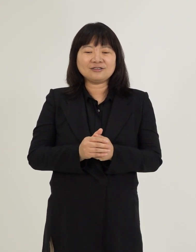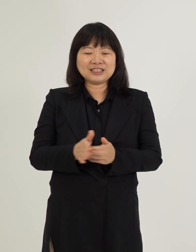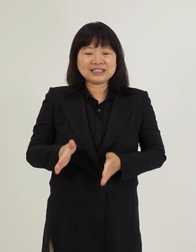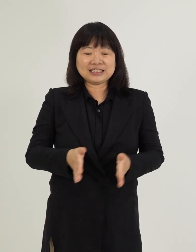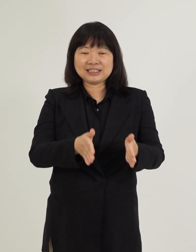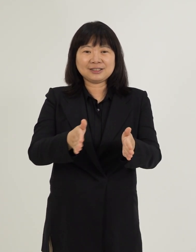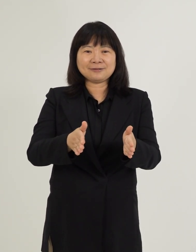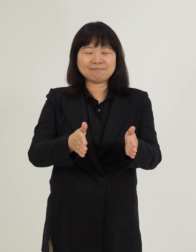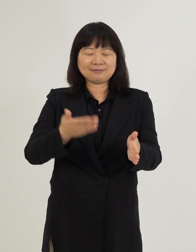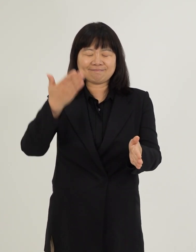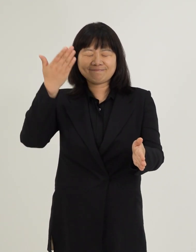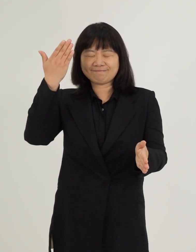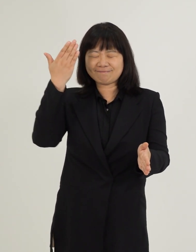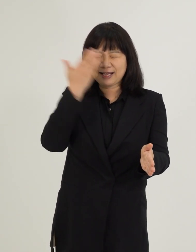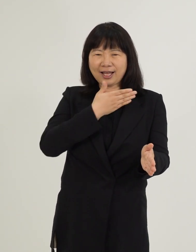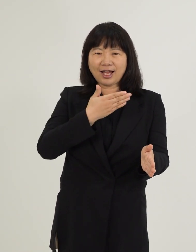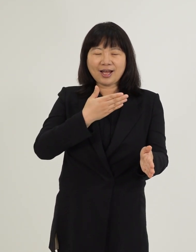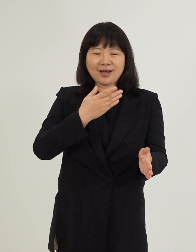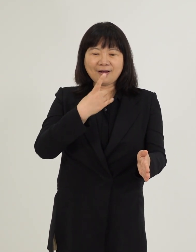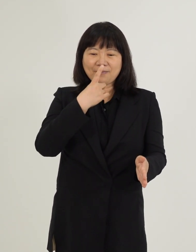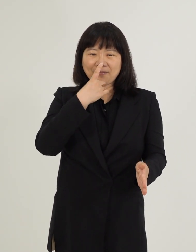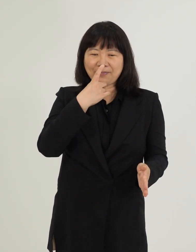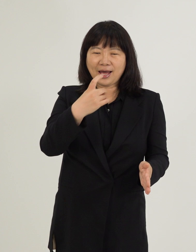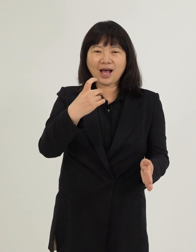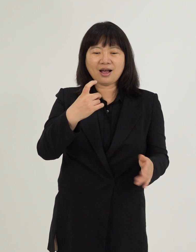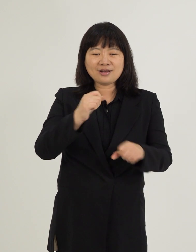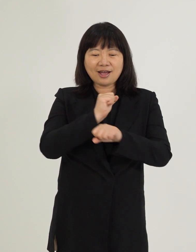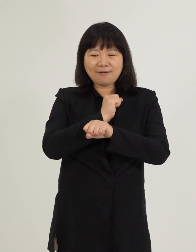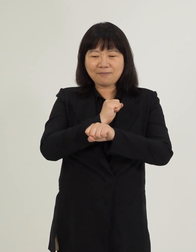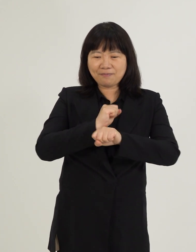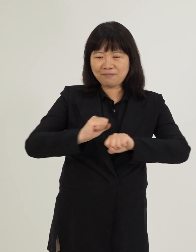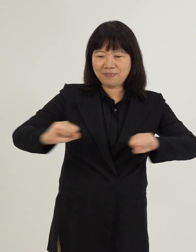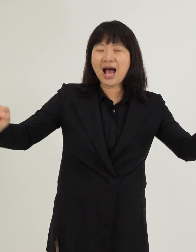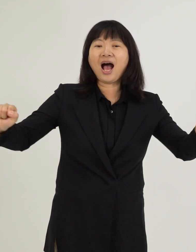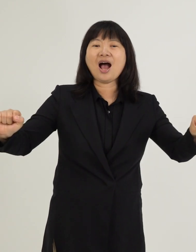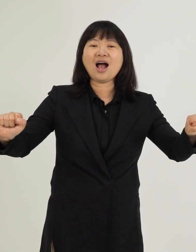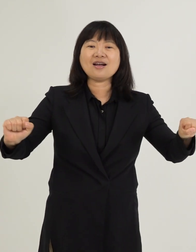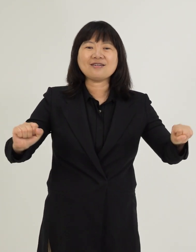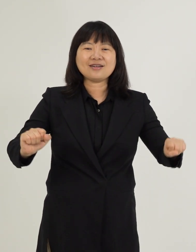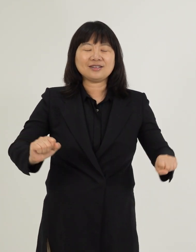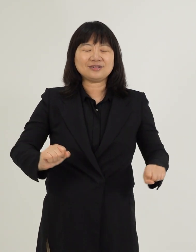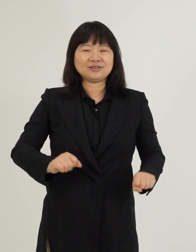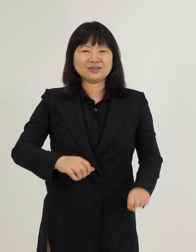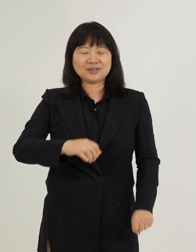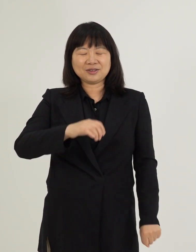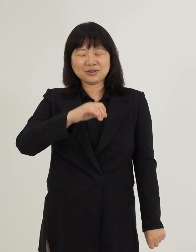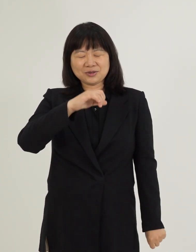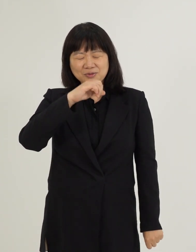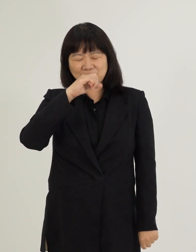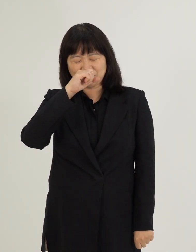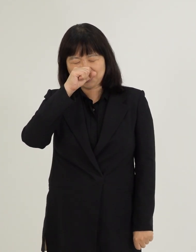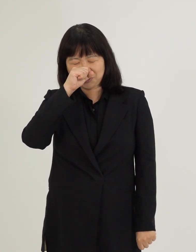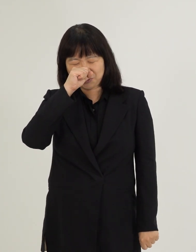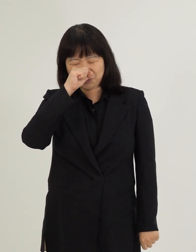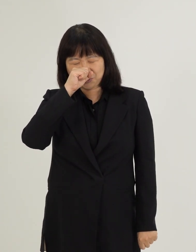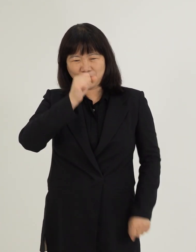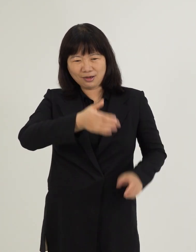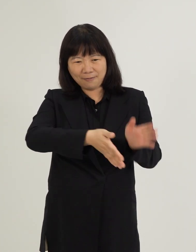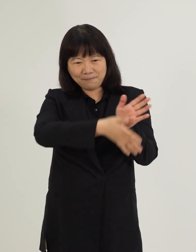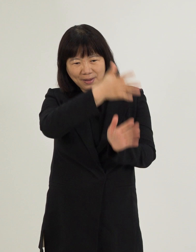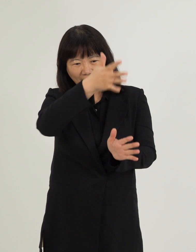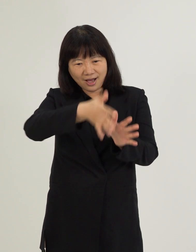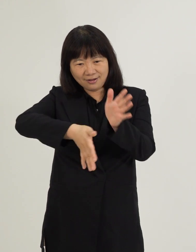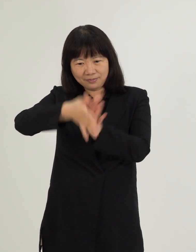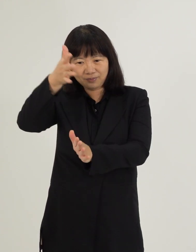갑니까? 예, 대로 또는 번듯한 모양새 있는 건물들이 있는